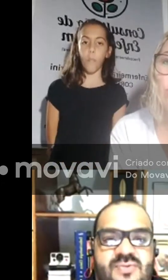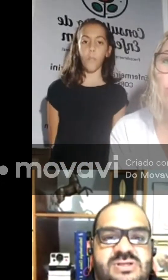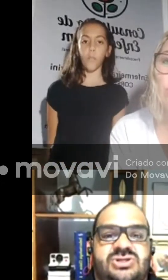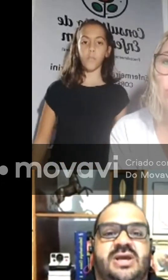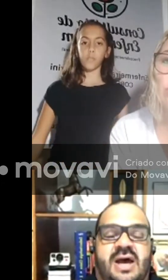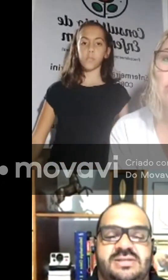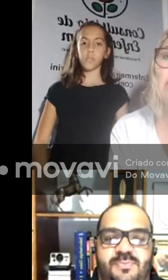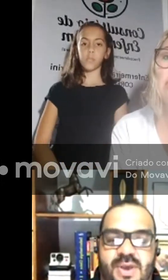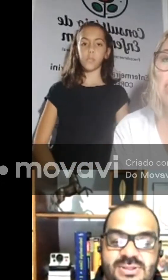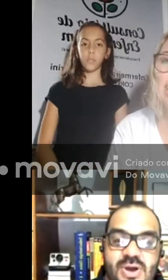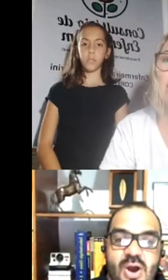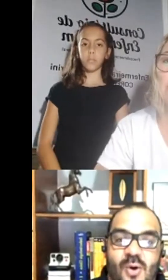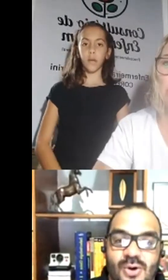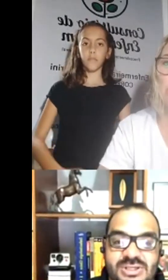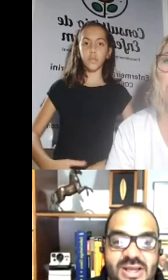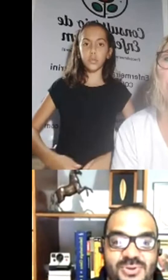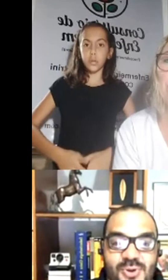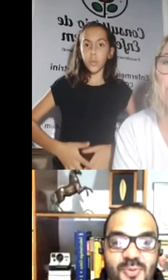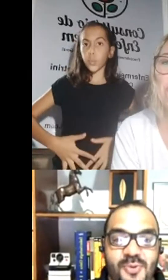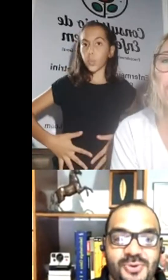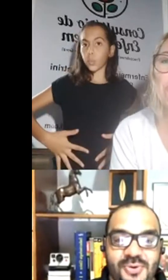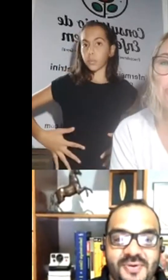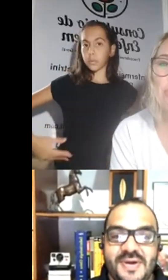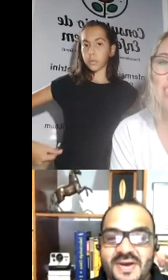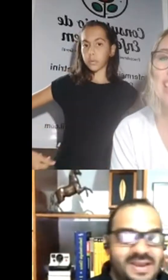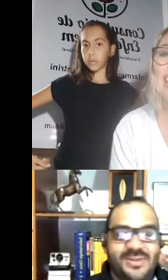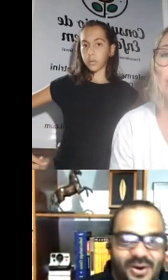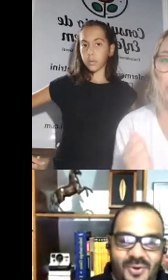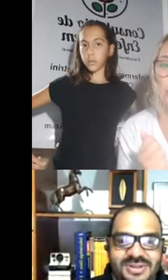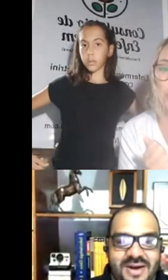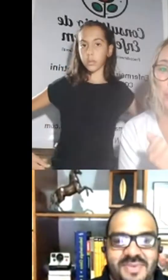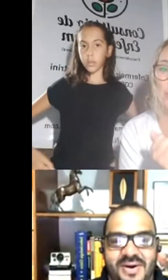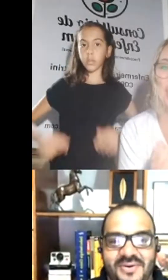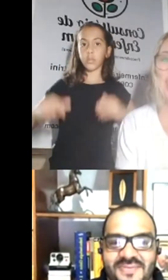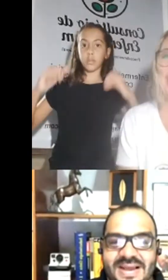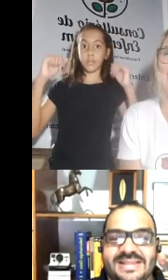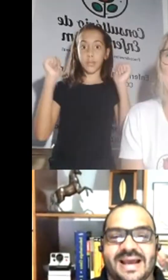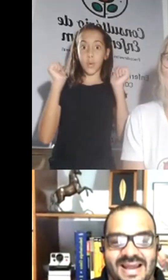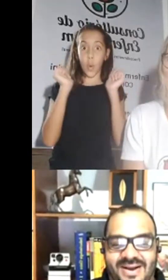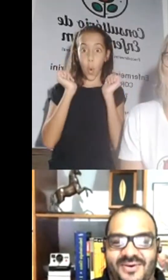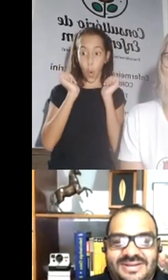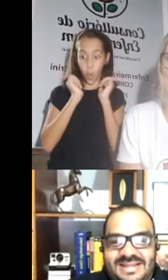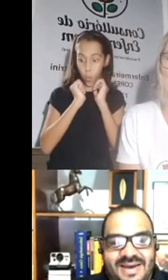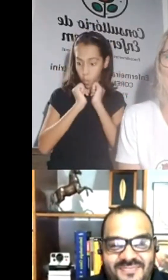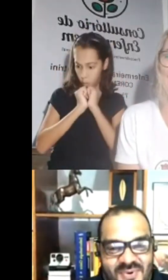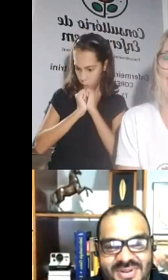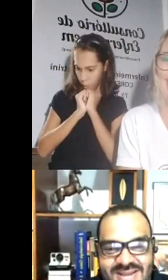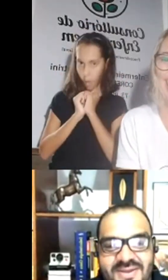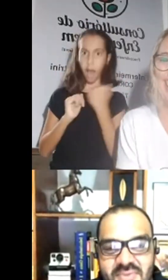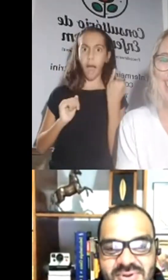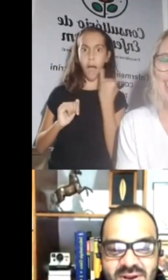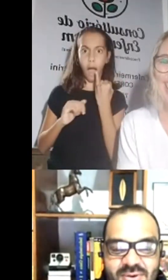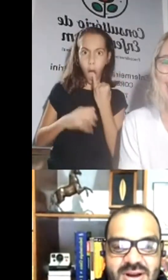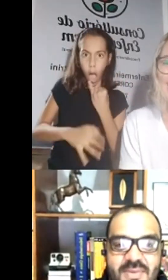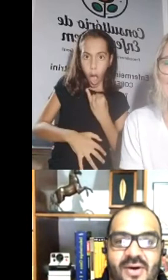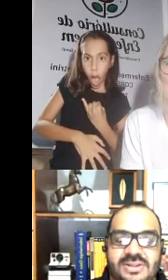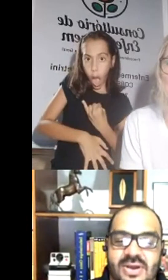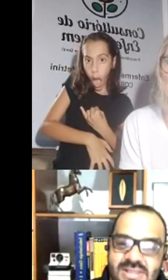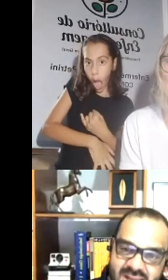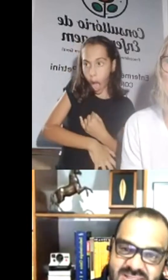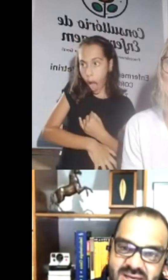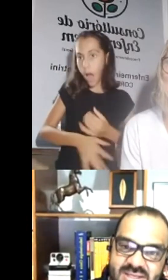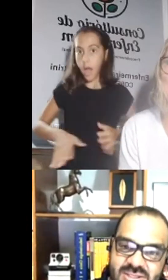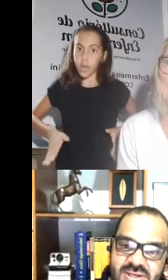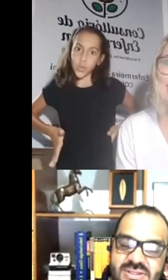para poder você chegar nesse peso. Hoje está todo mundo indo à contramão daquela coisa, né? Todo mundo indo à contramão. Então,